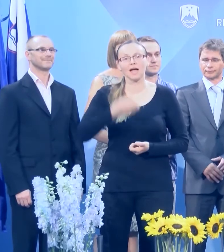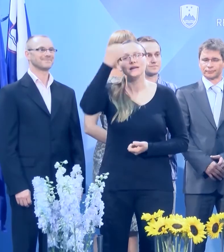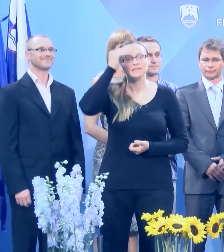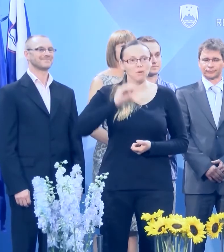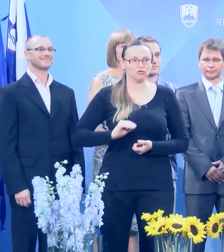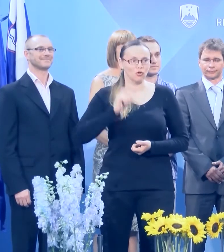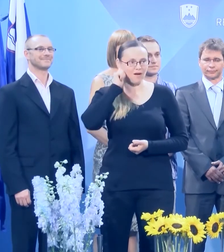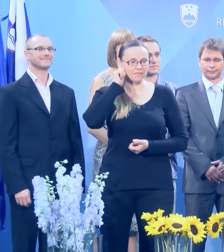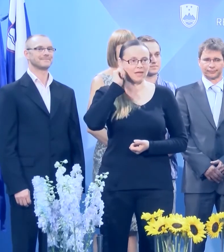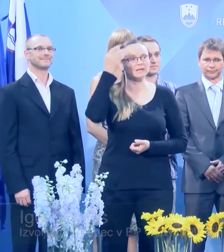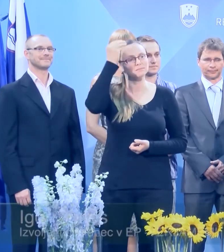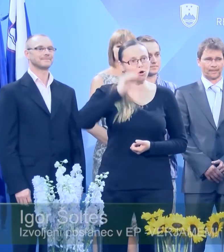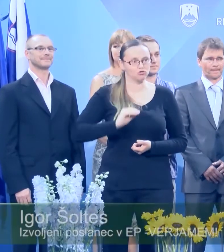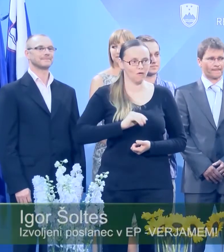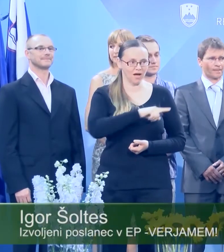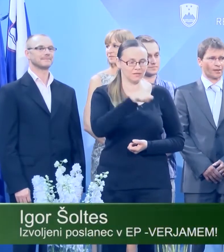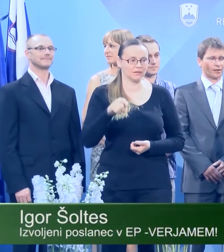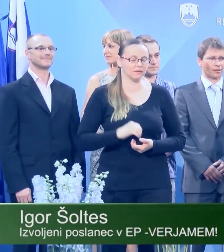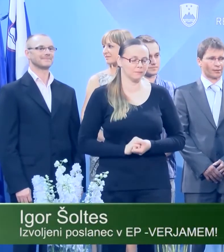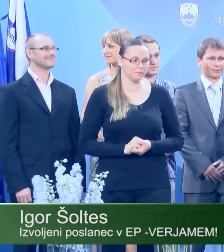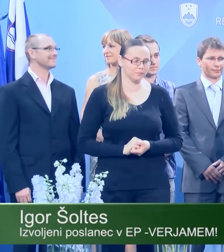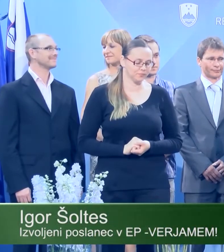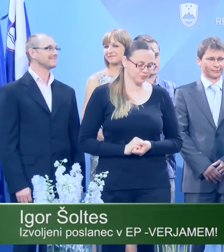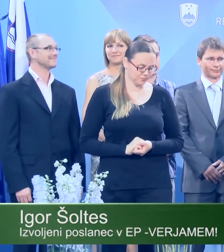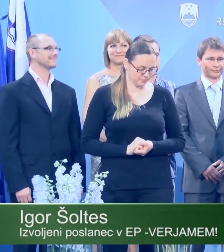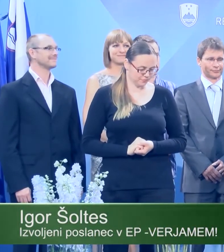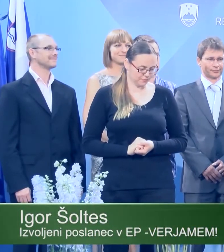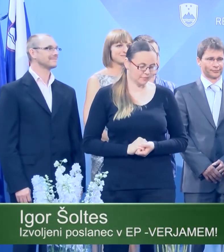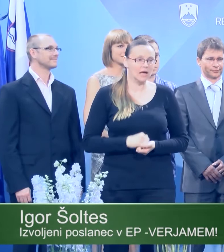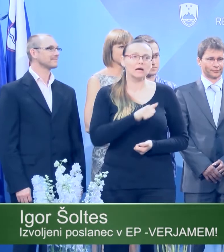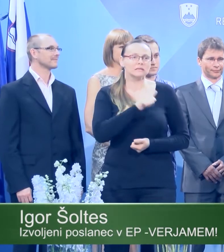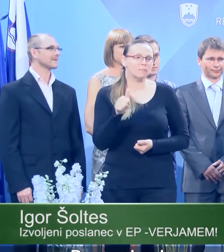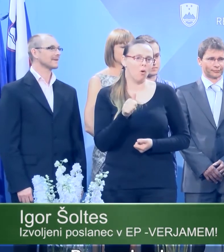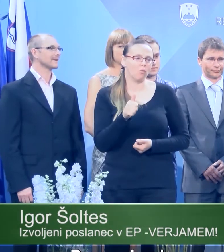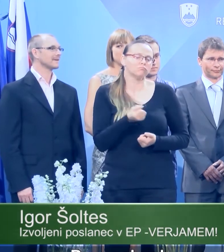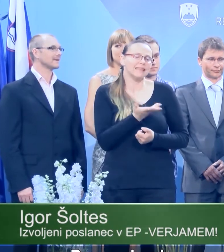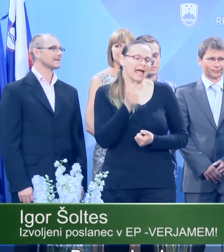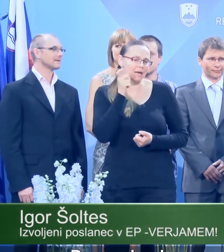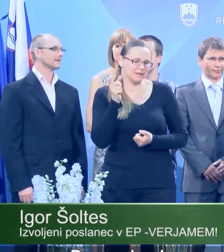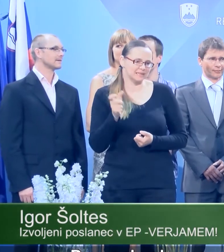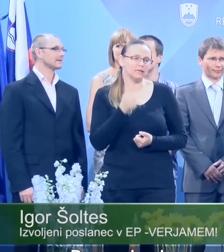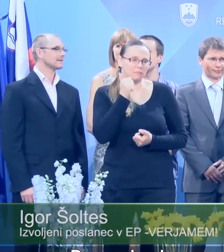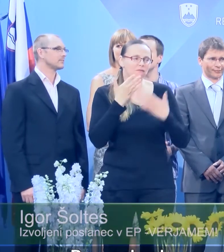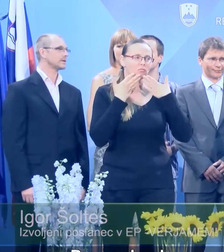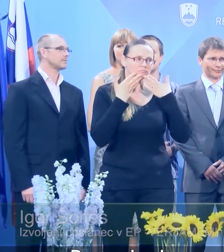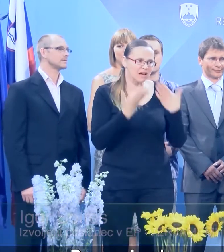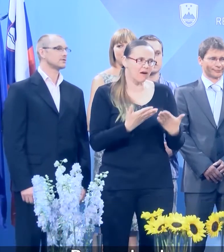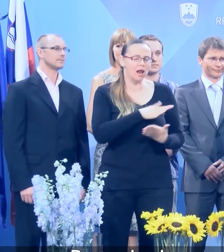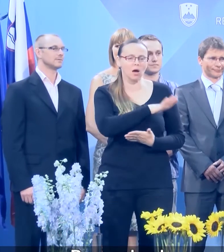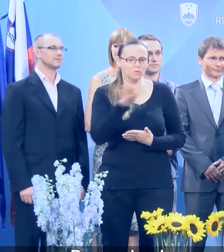Spoštovane, spoštovani, dovolite samo par besed. Prvo seveda zahvala